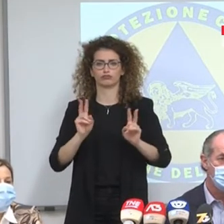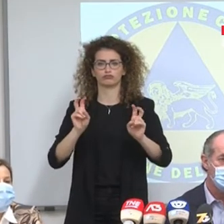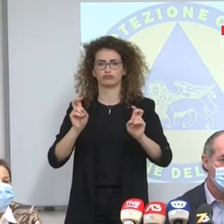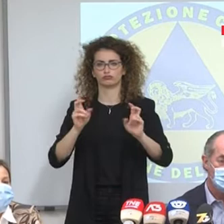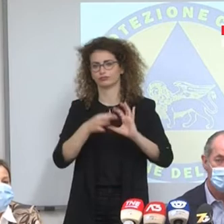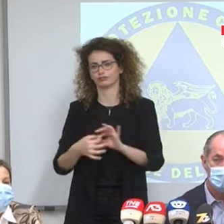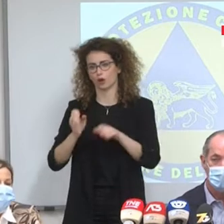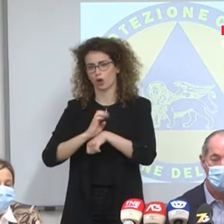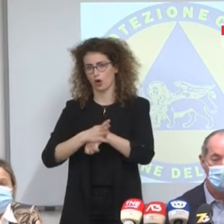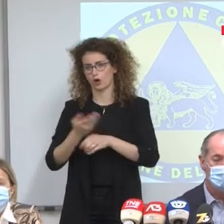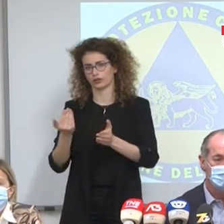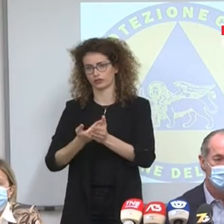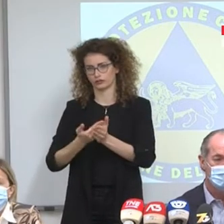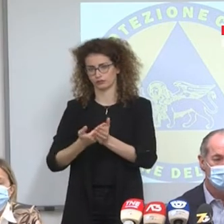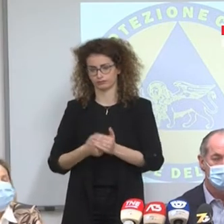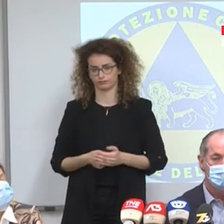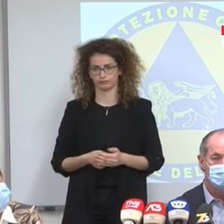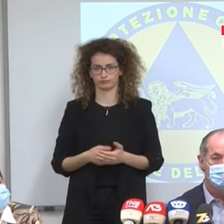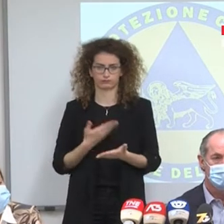connessi al Covid, è inevitabile.